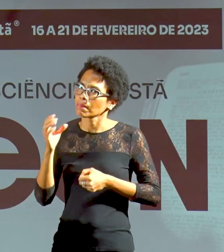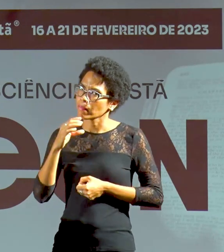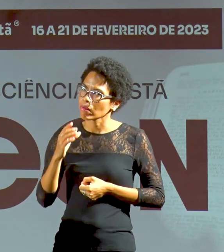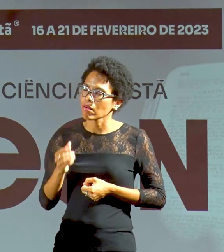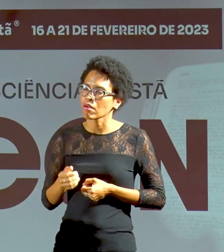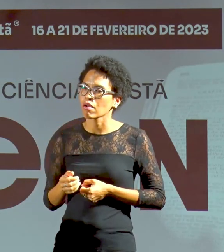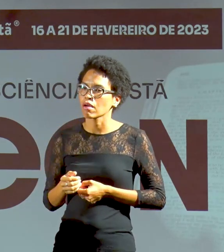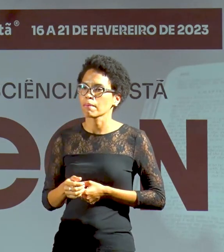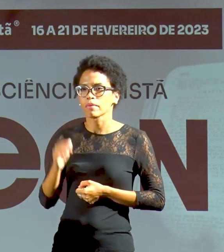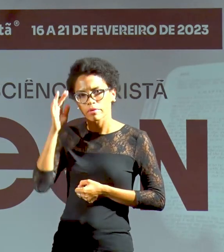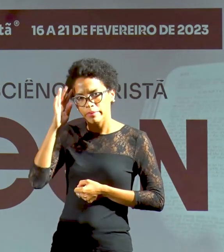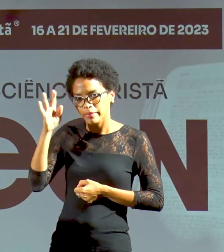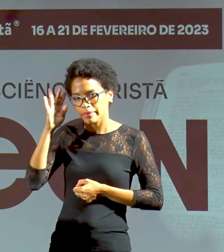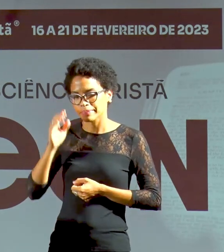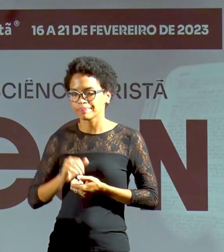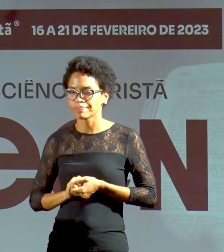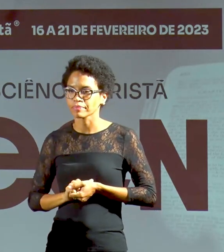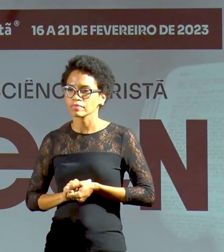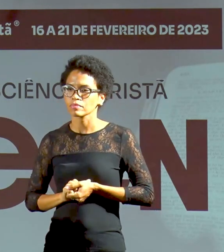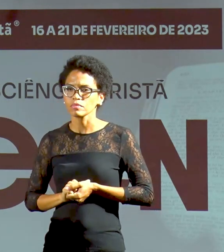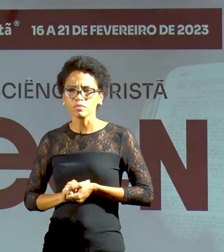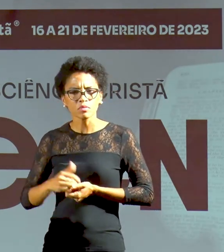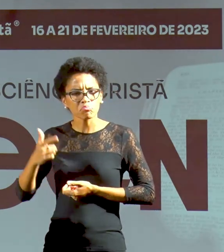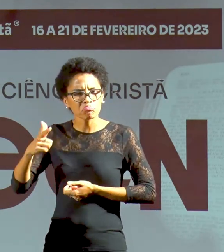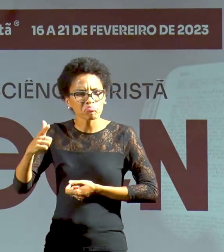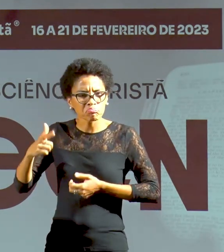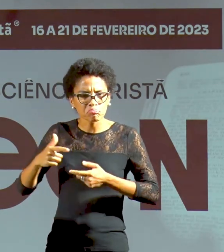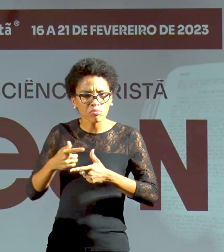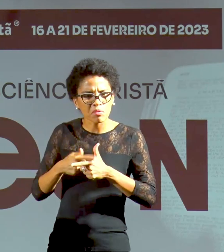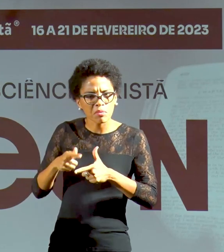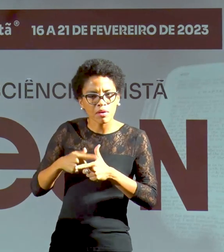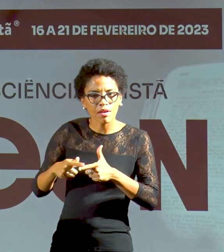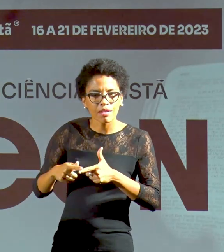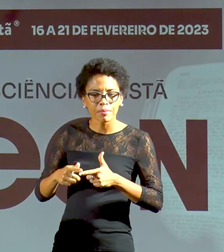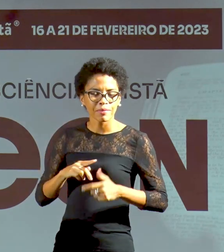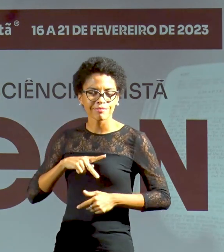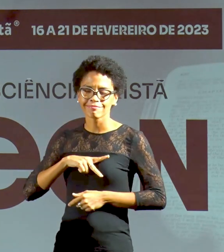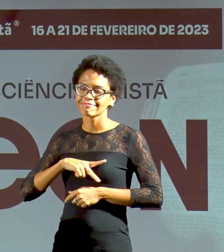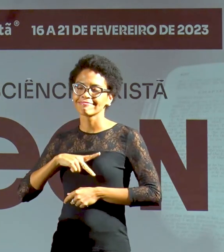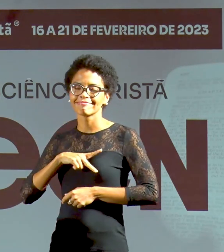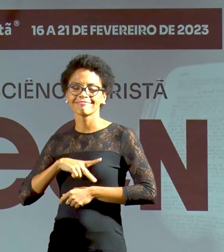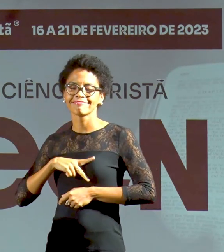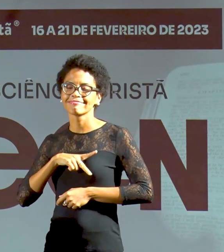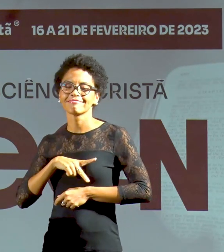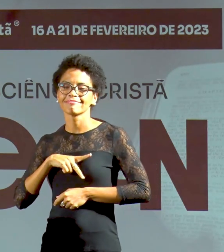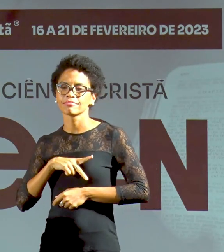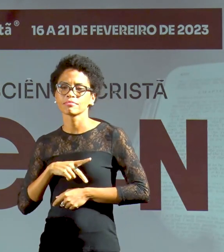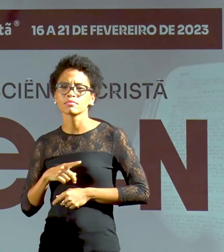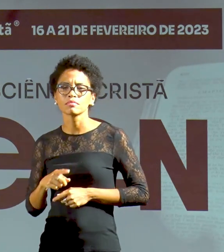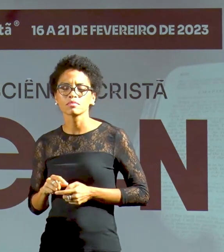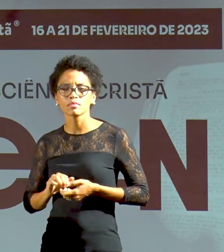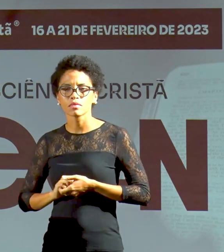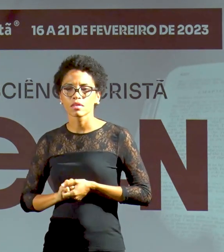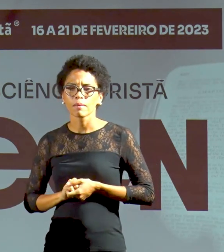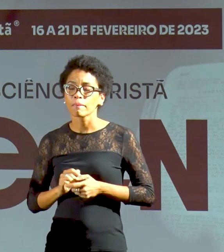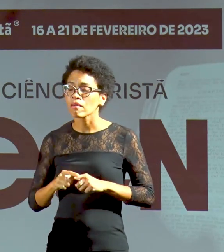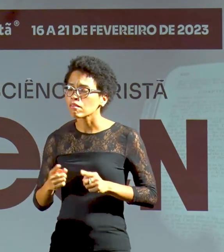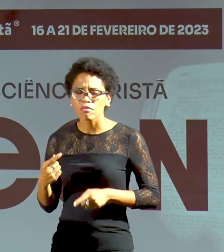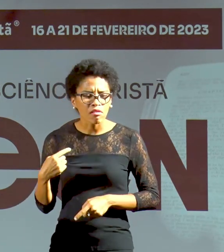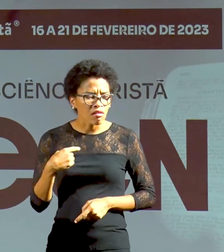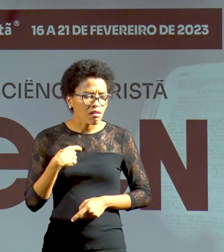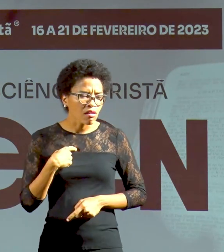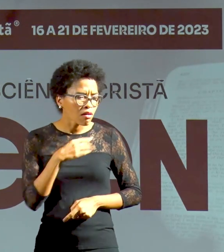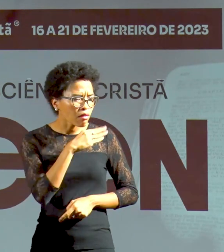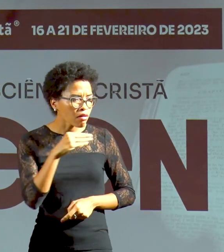galera não há problema algum em estar apaixonado pô mas eu sou adolescente